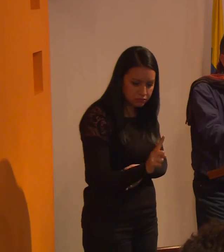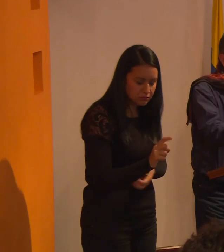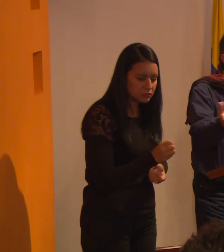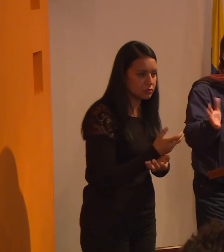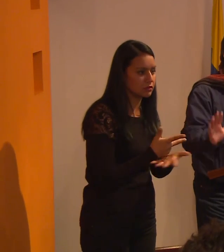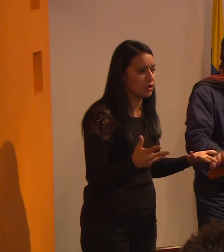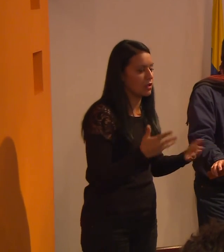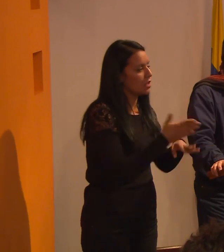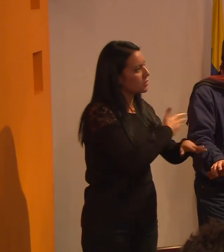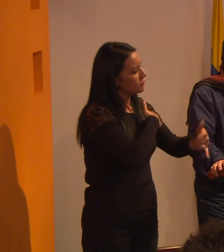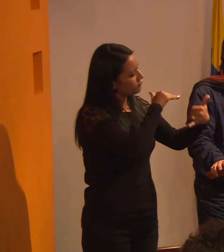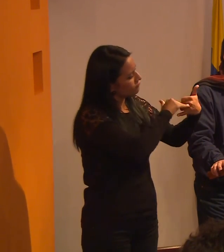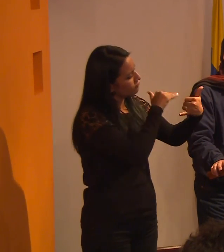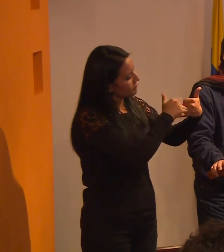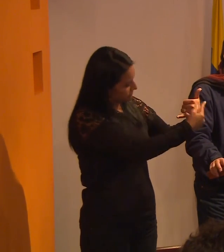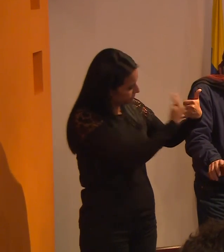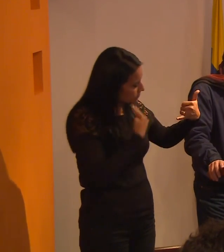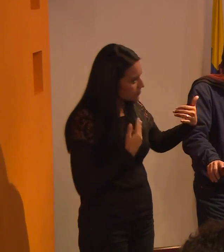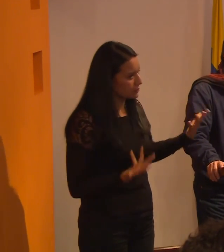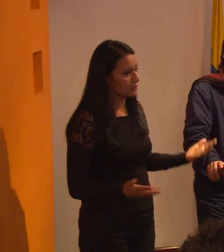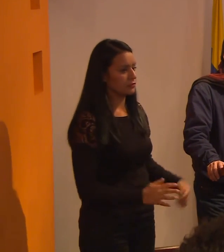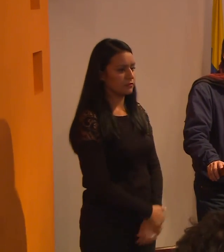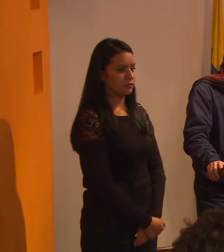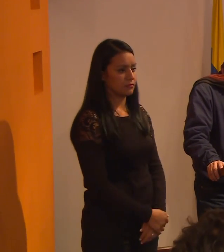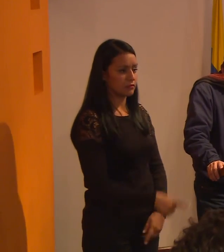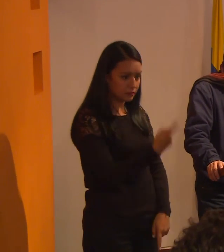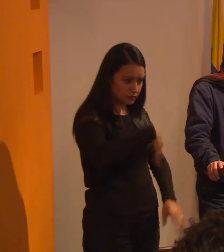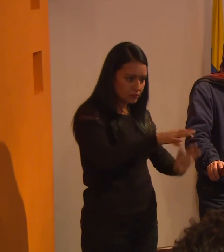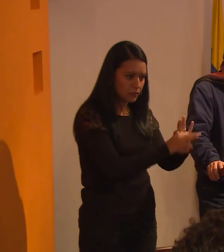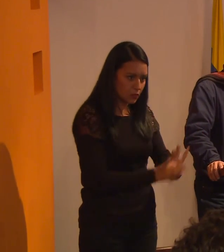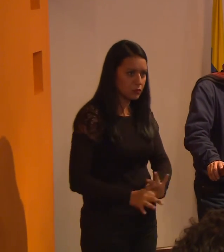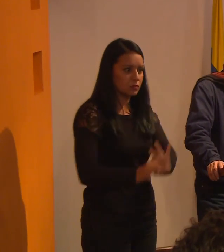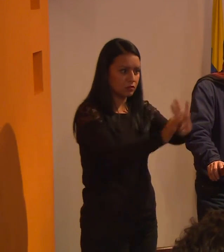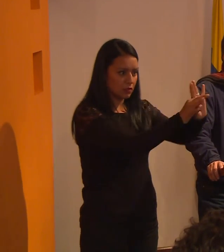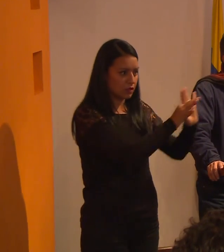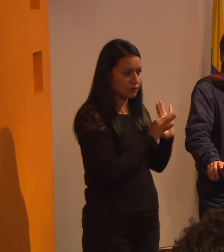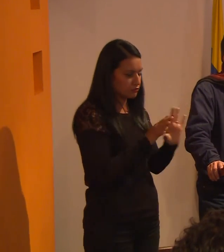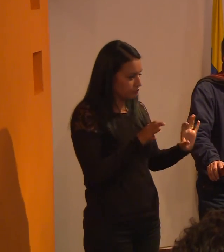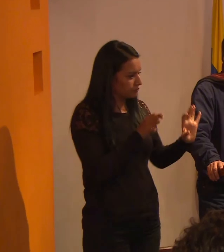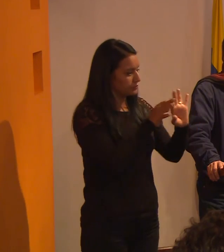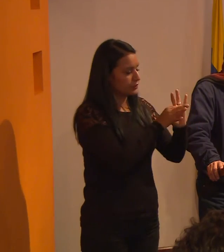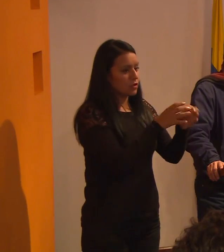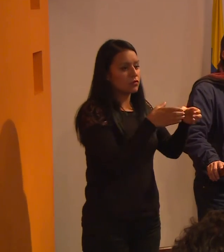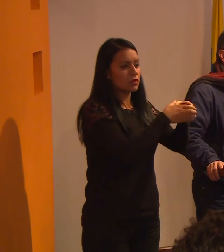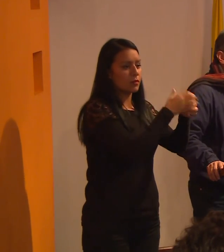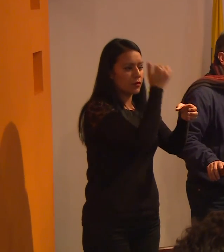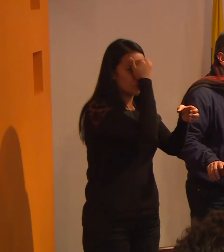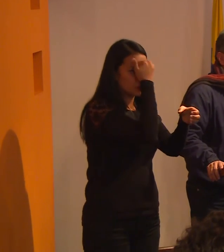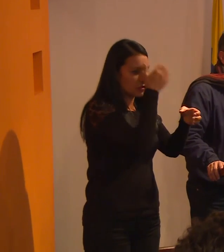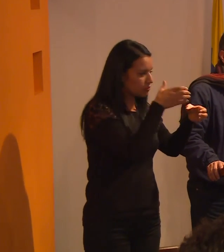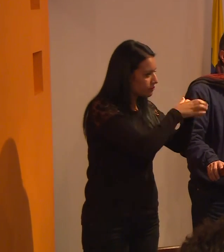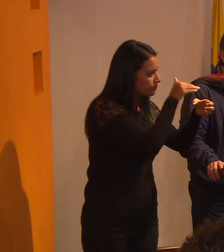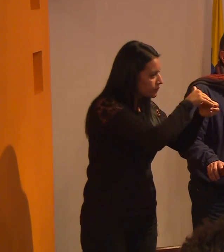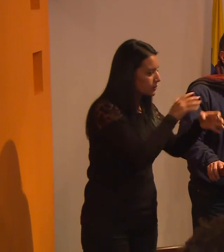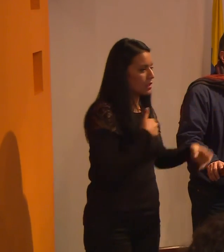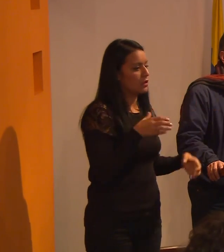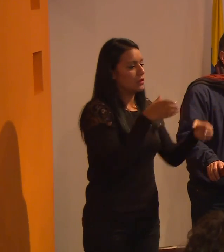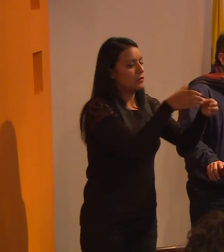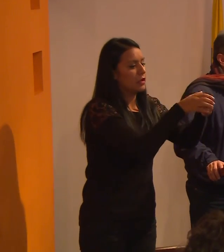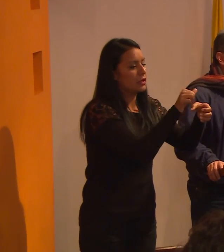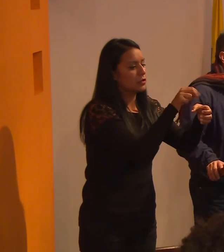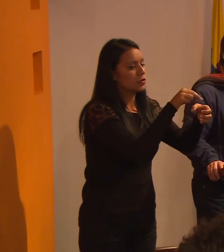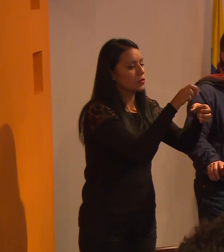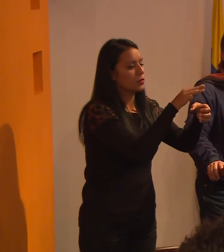que hay que decirle al país. Por eso, unámonos con FECODE, unámonos con la Asociación de